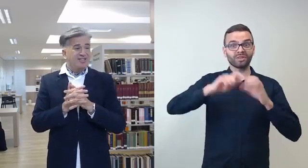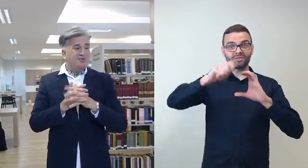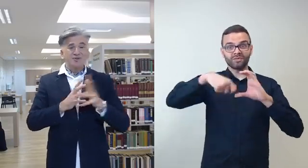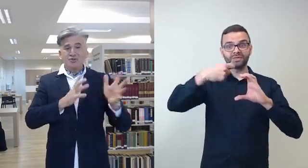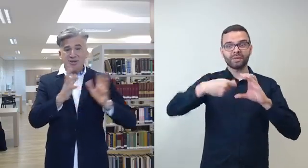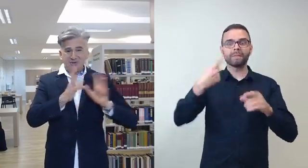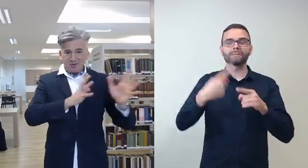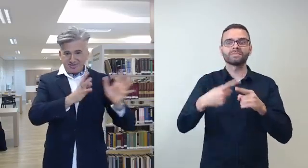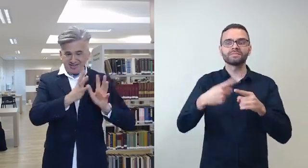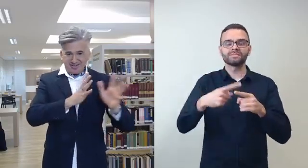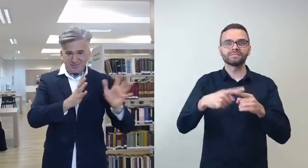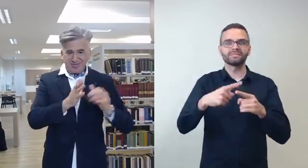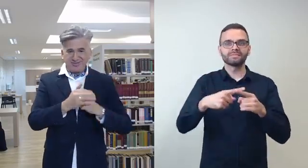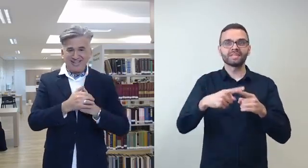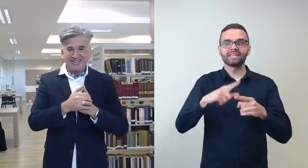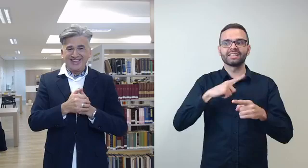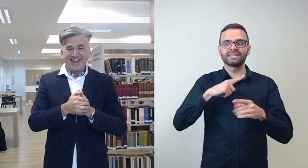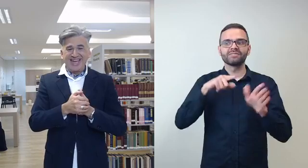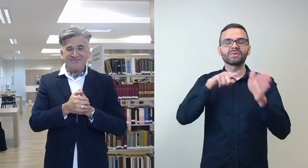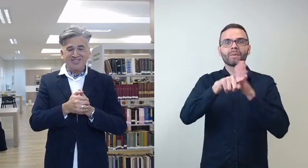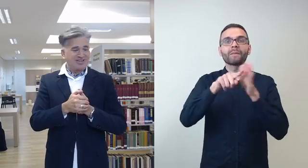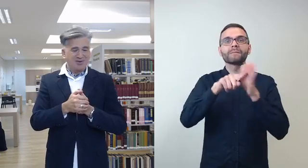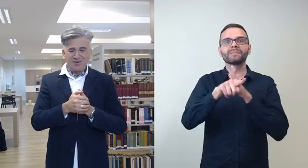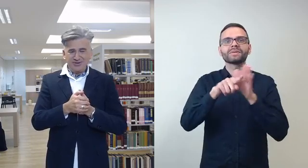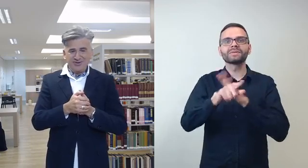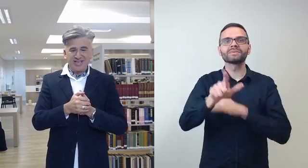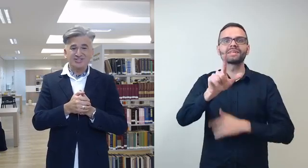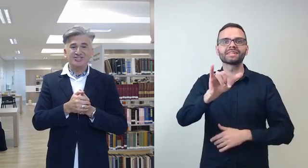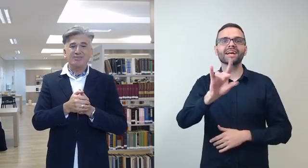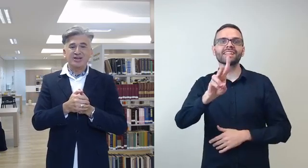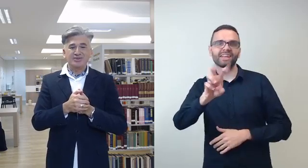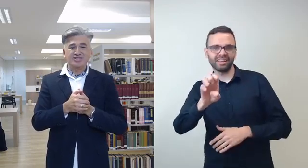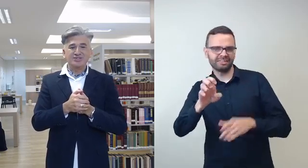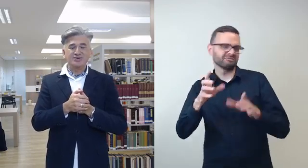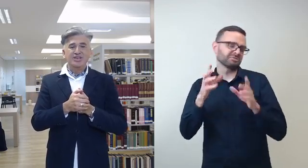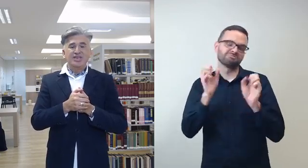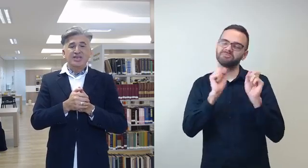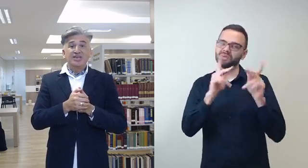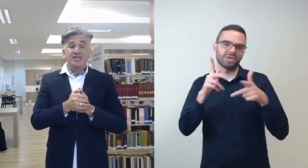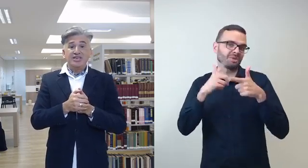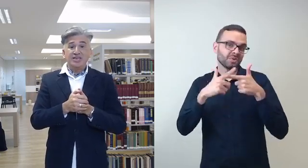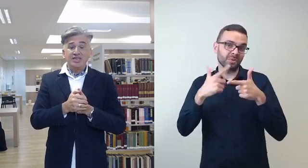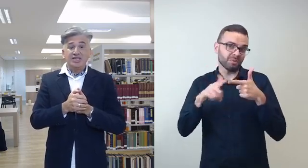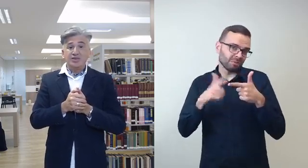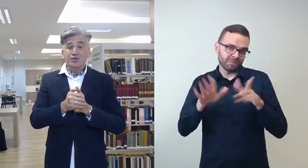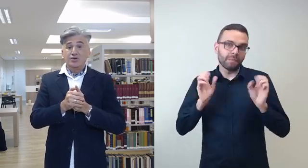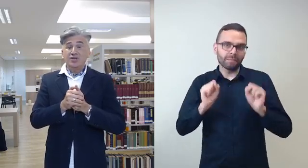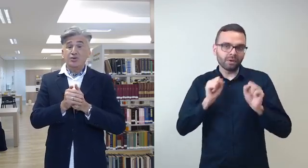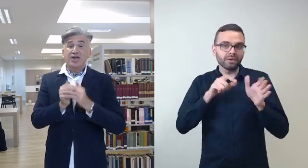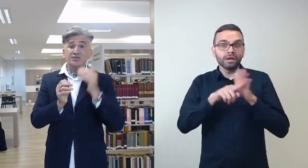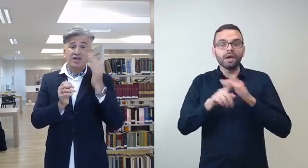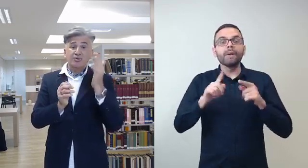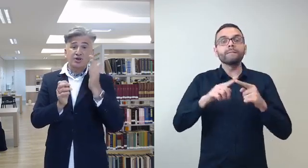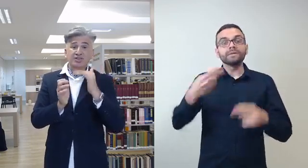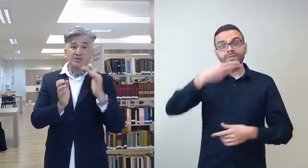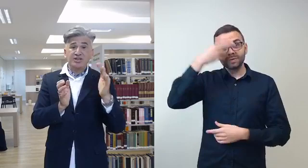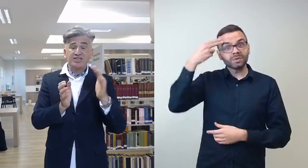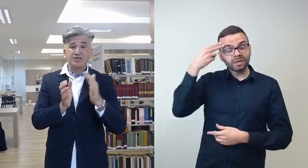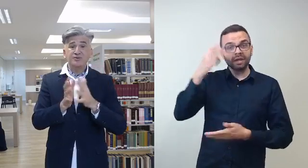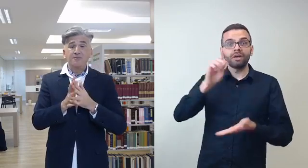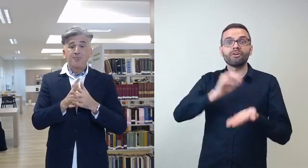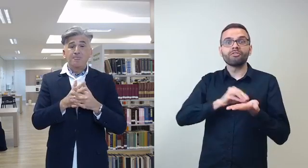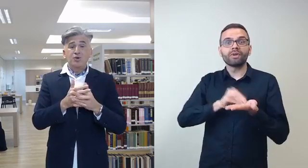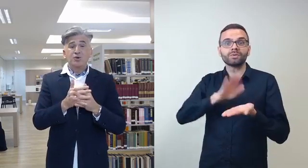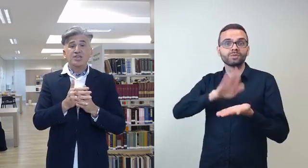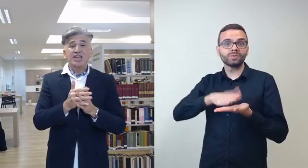porque surgiu uma pergunta aqui no meio da live, tranquilo, né? A gente está aberto a isso. E o Eduardo acabou não